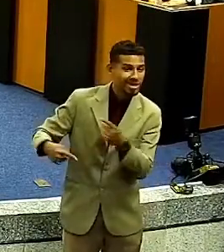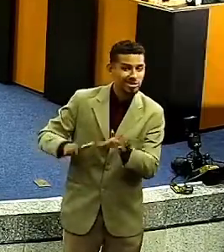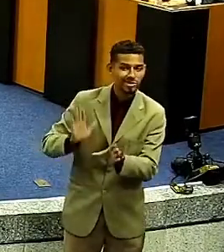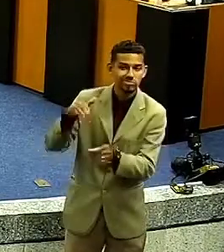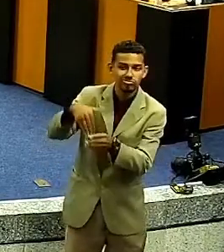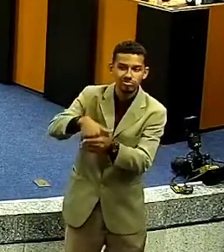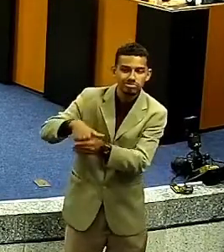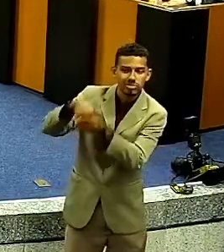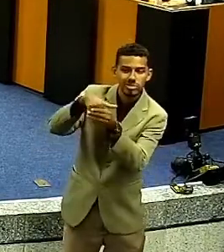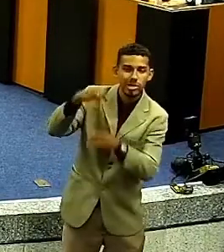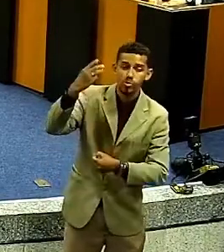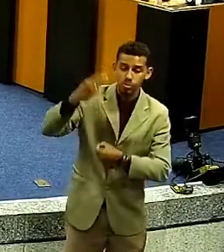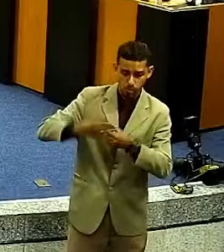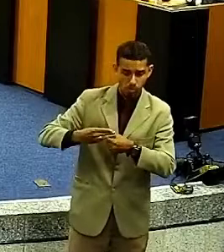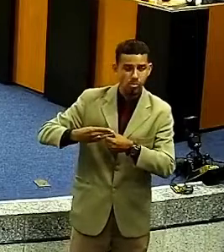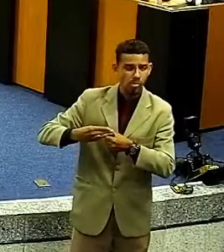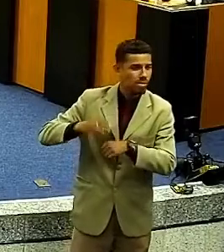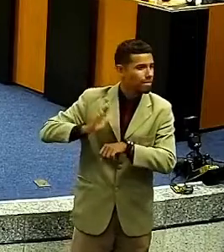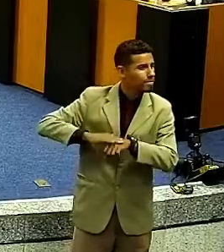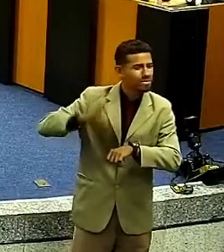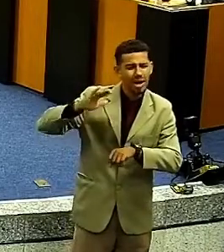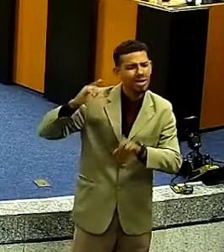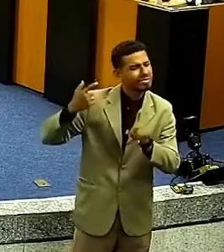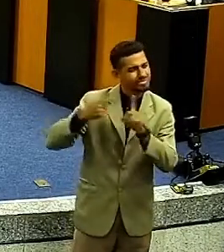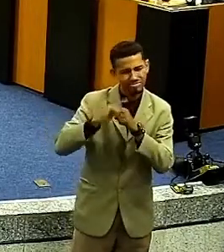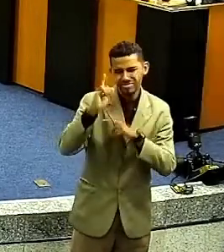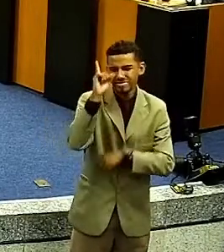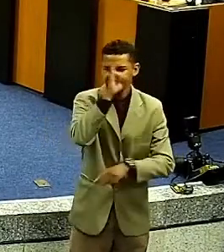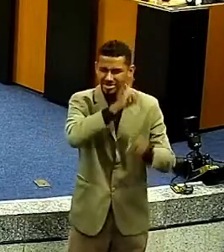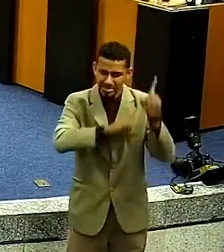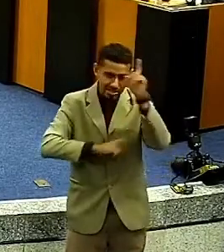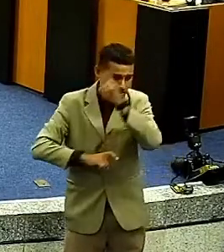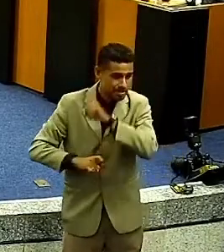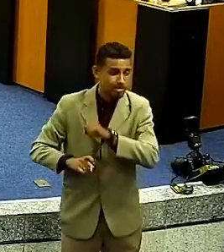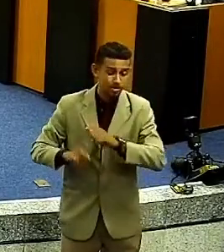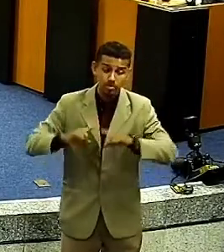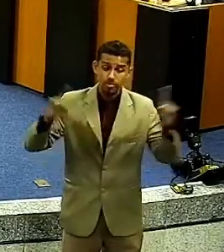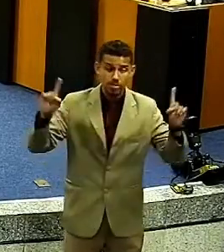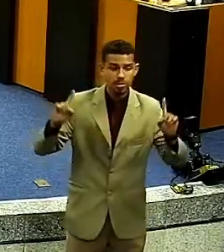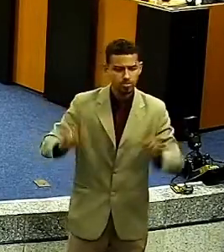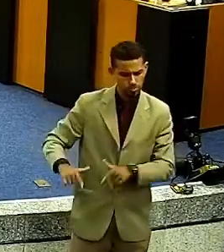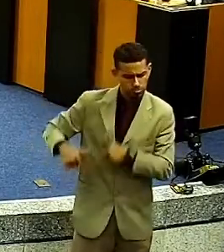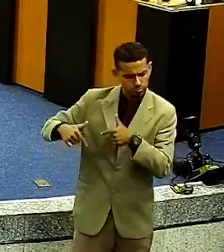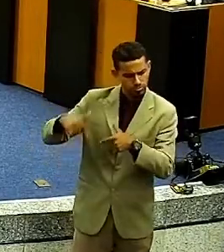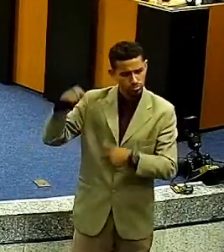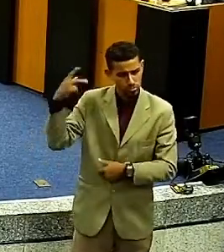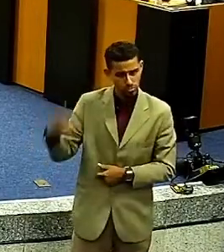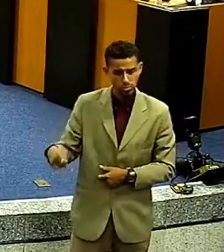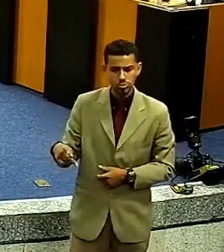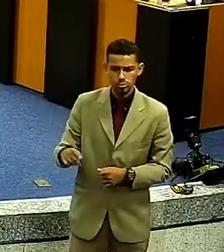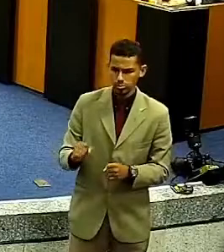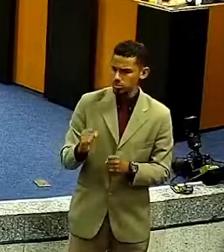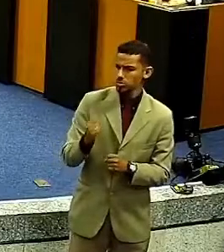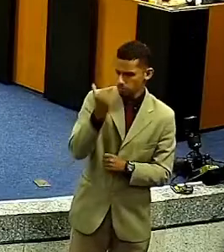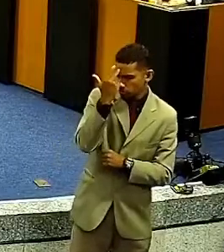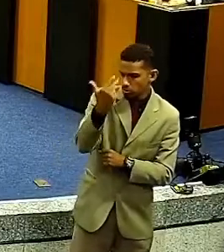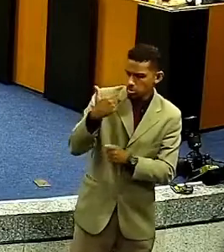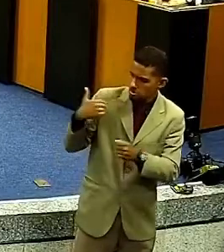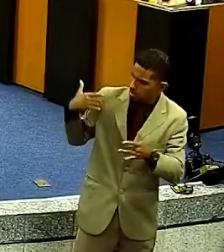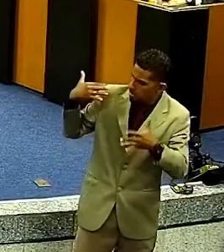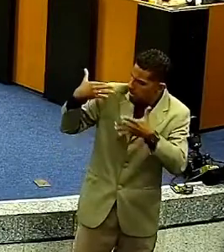municipal é a eleição mais desafiadora mas com a prudência com o equilíbrio com a sua história tudo